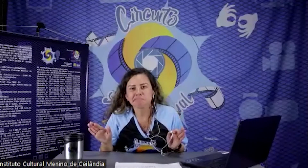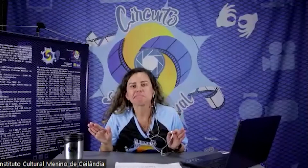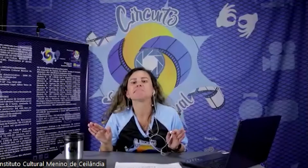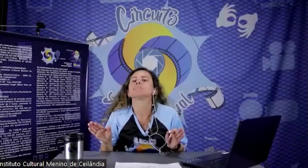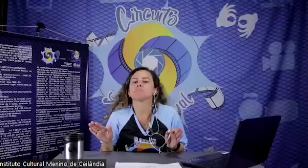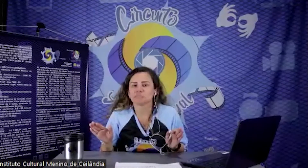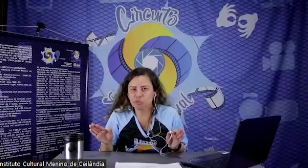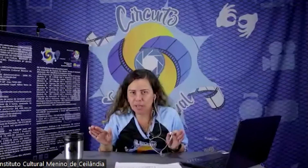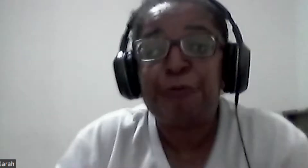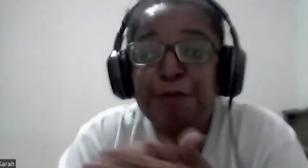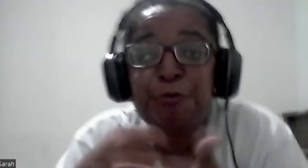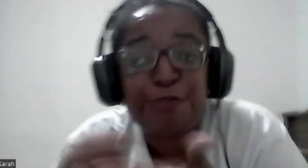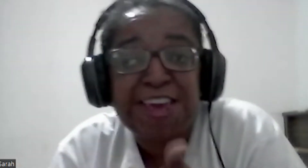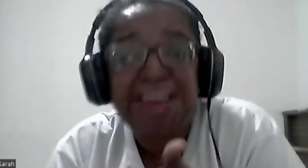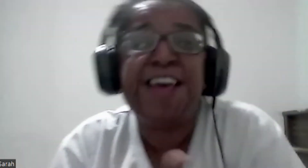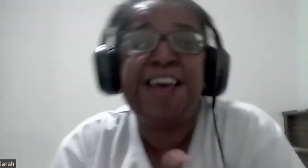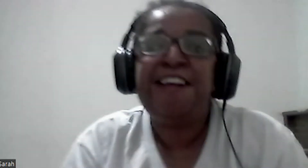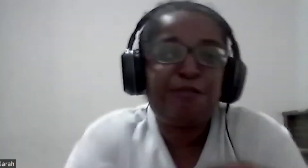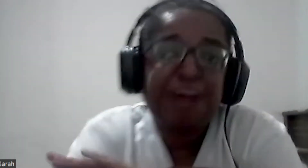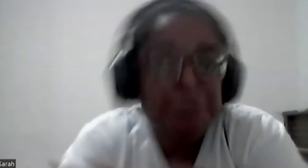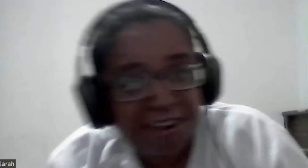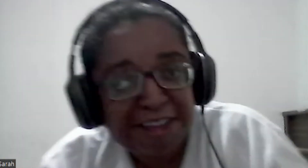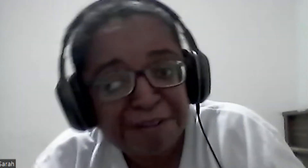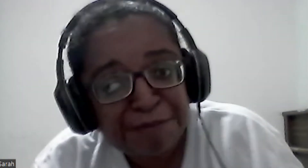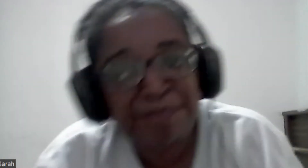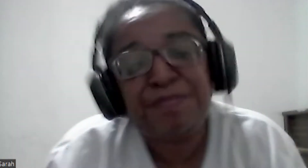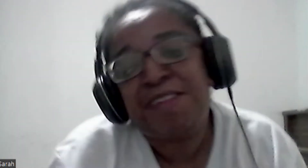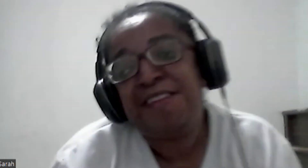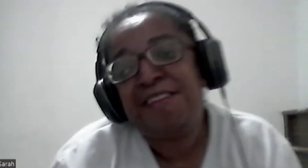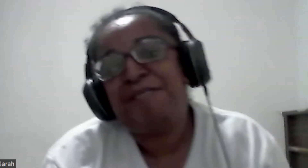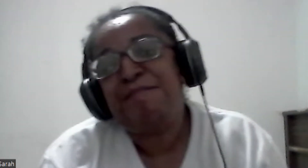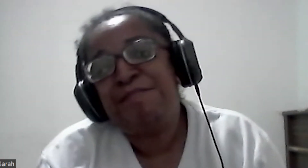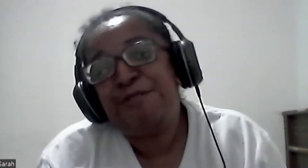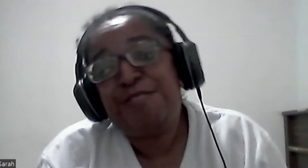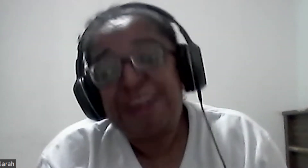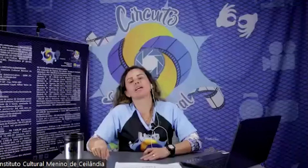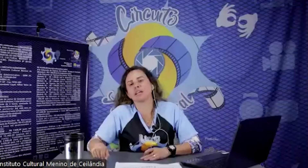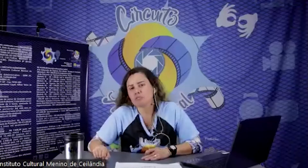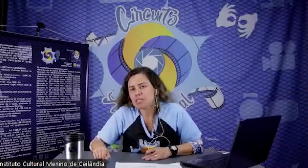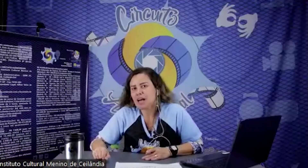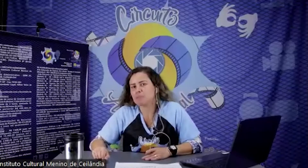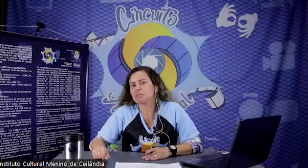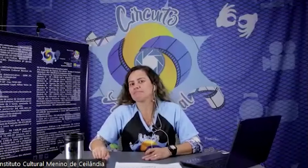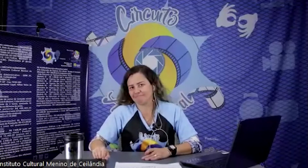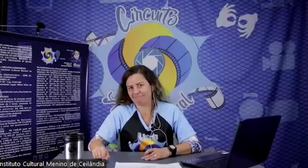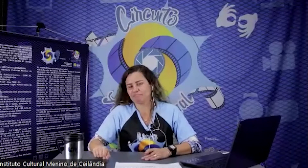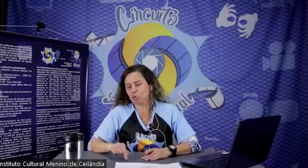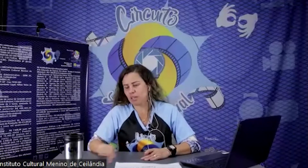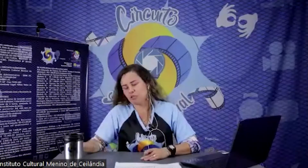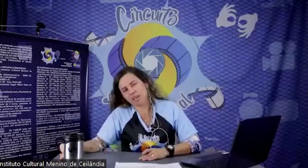bem, mas na hora do vamos ver, não sabe de nada. E por que ele não sabe? Porque foi